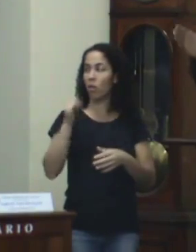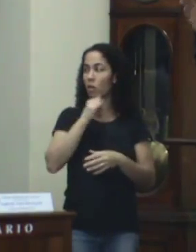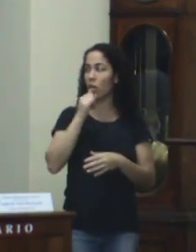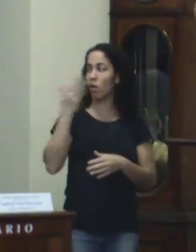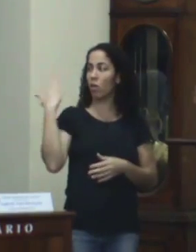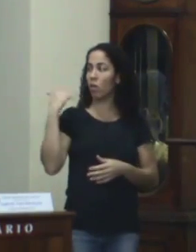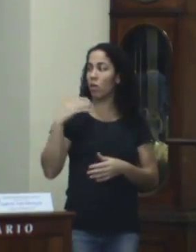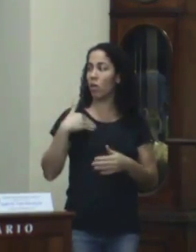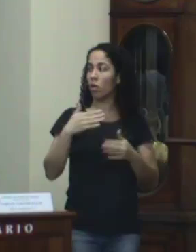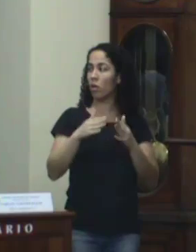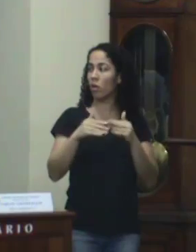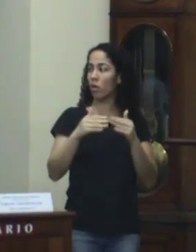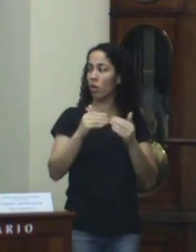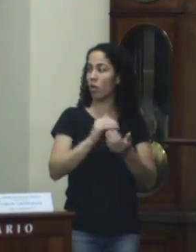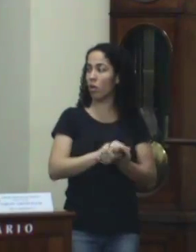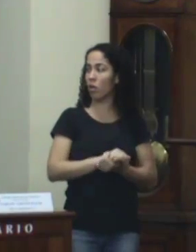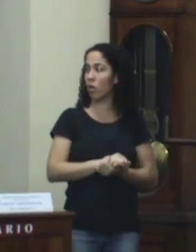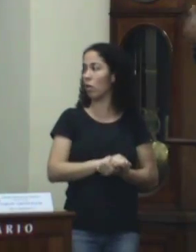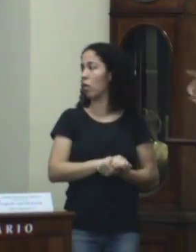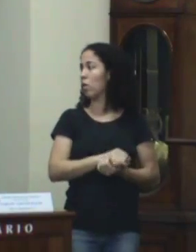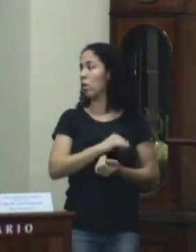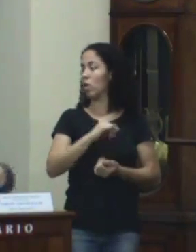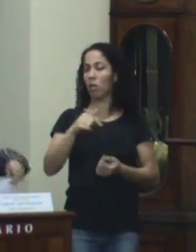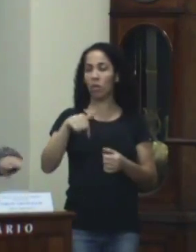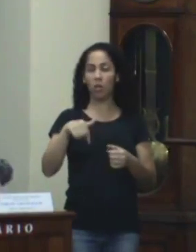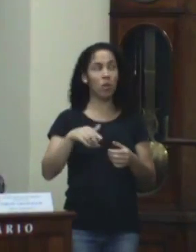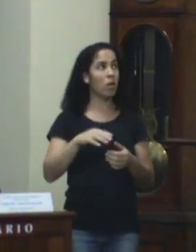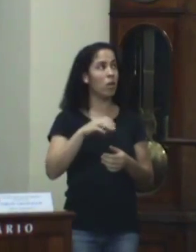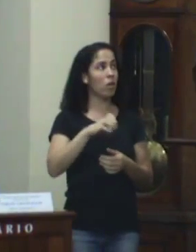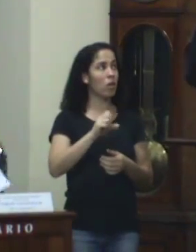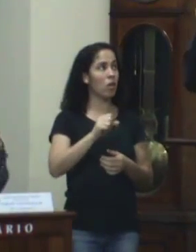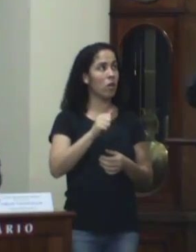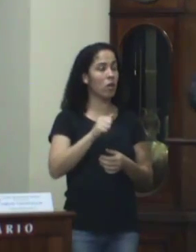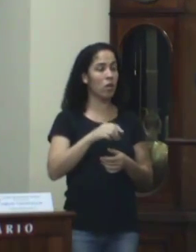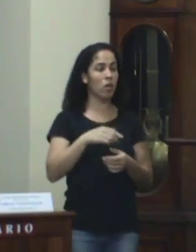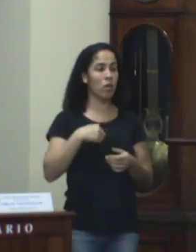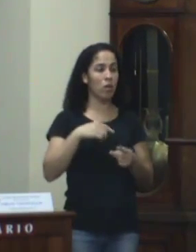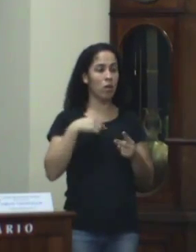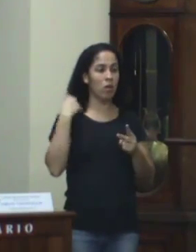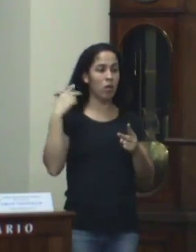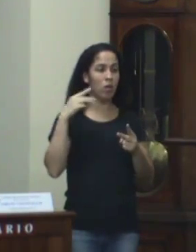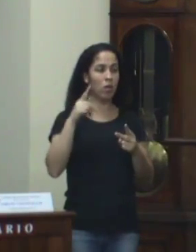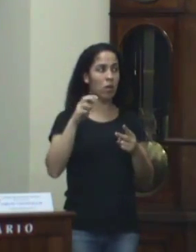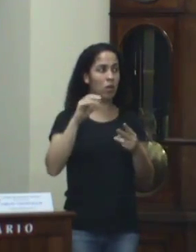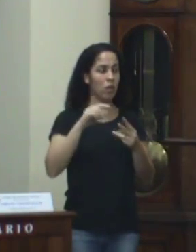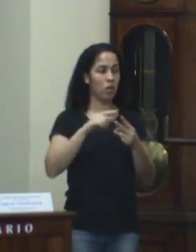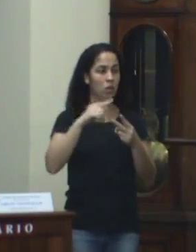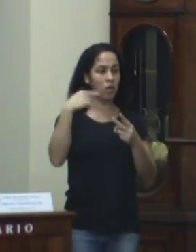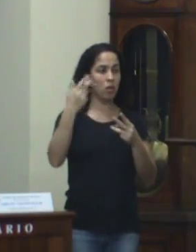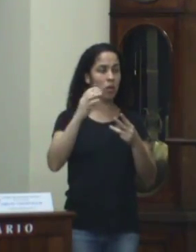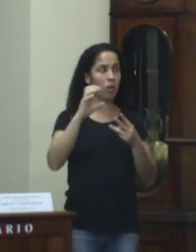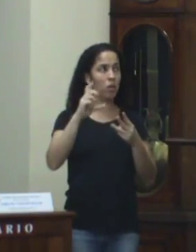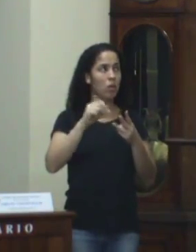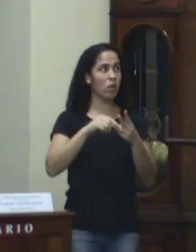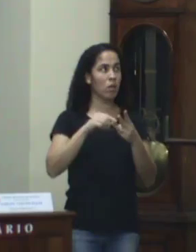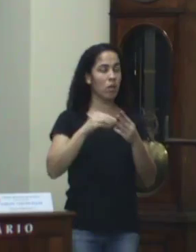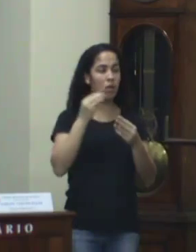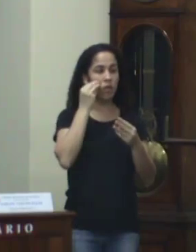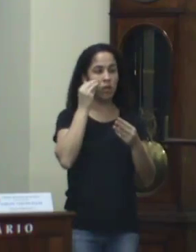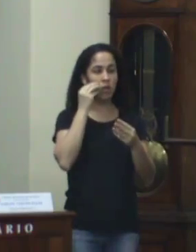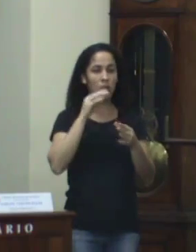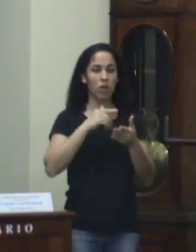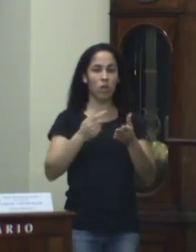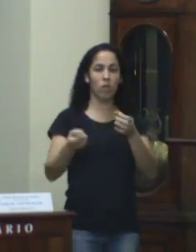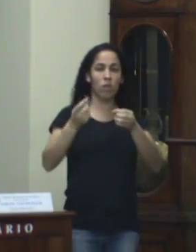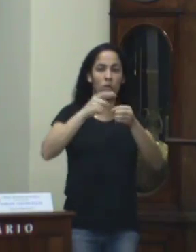Então, fica o meu apelo. Se não for nessa mesa, eu, o vereador Pedro, o Celcinho, nós vamos ser na próxima mesa, vamos tentar abrir